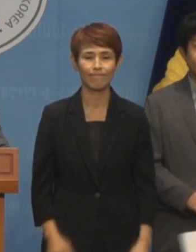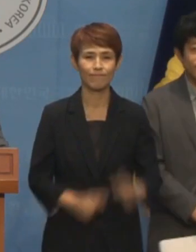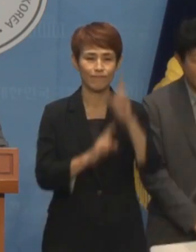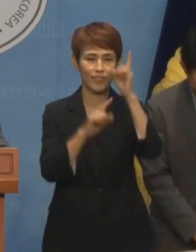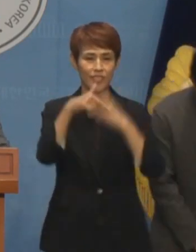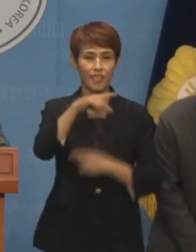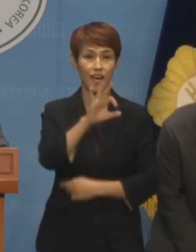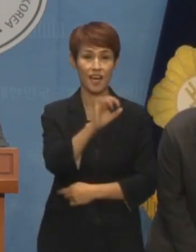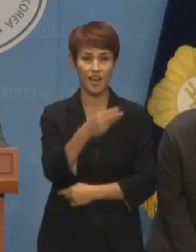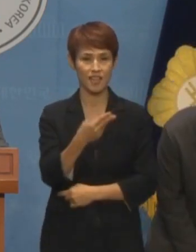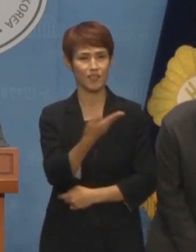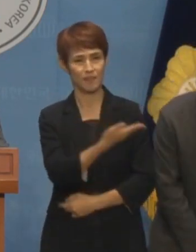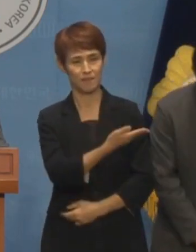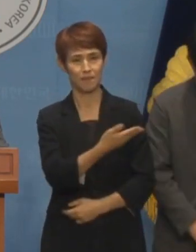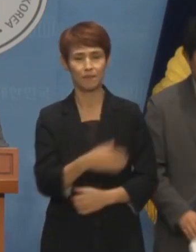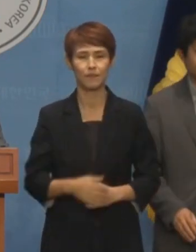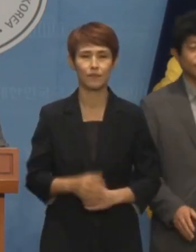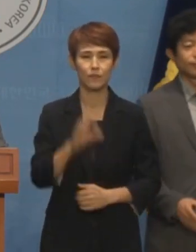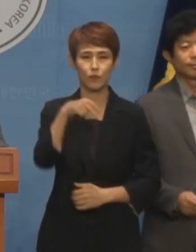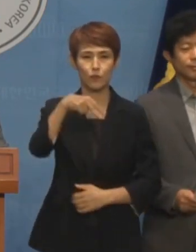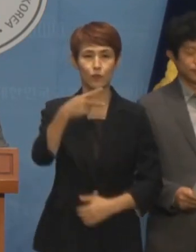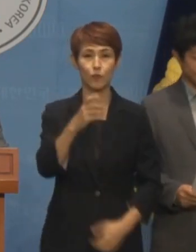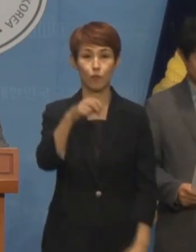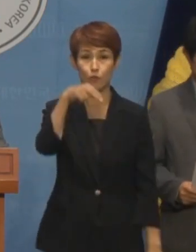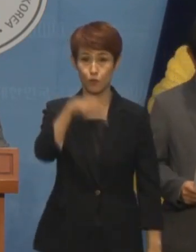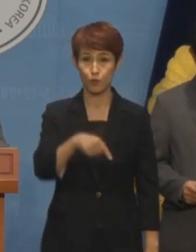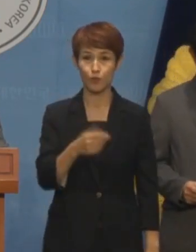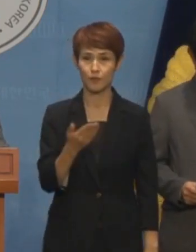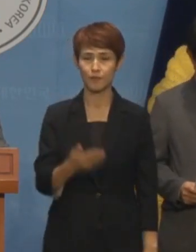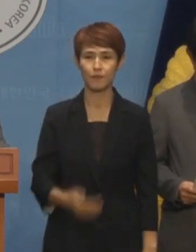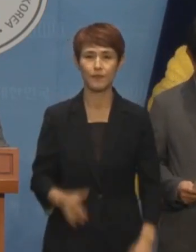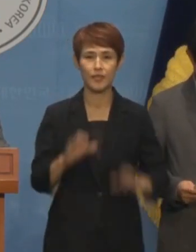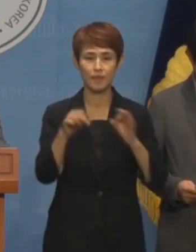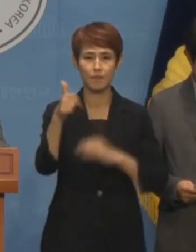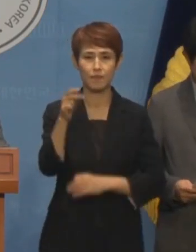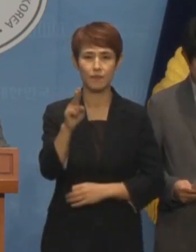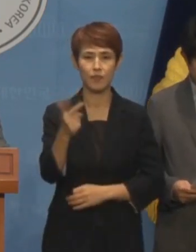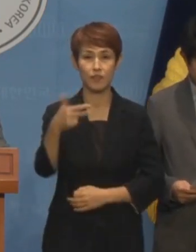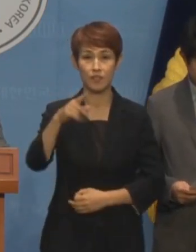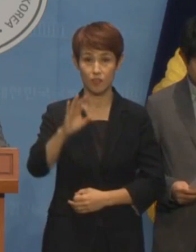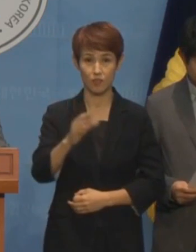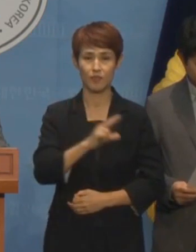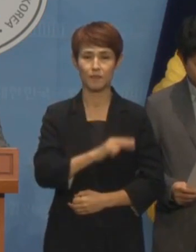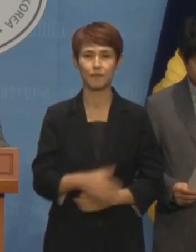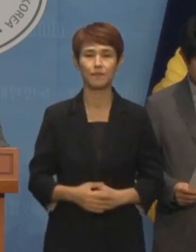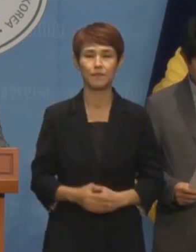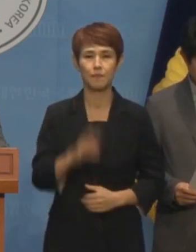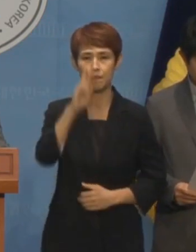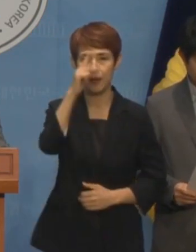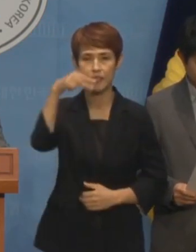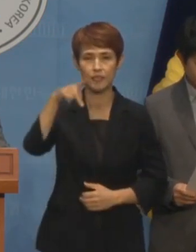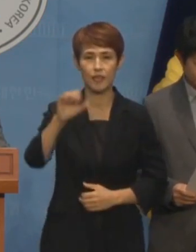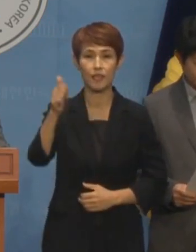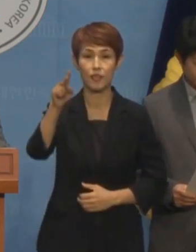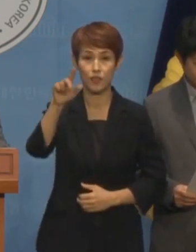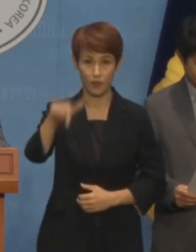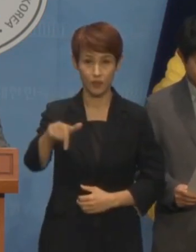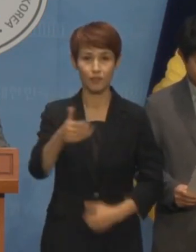위원님, 유동수 위원님, 김현정 위원님, 박상혁